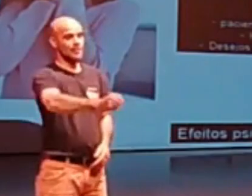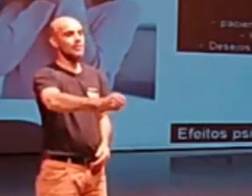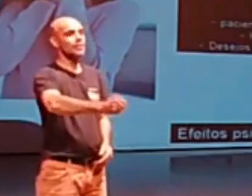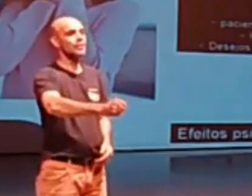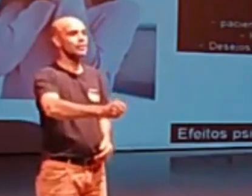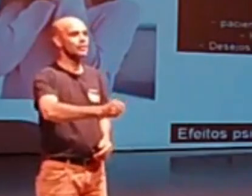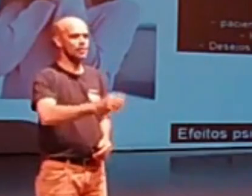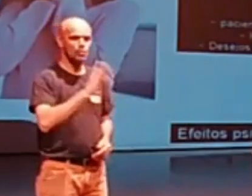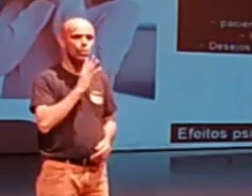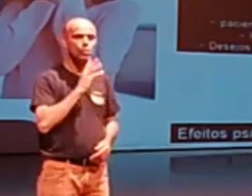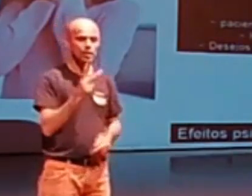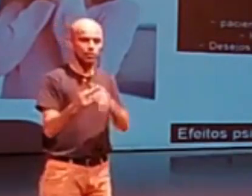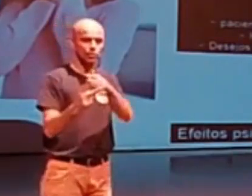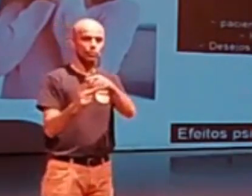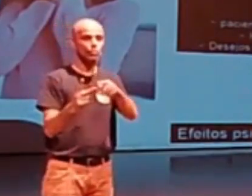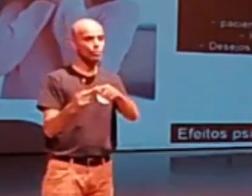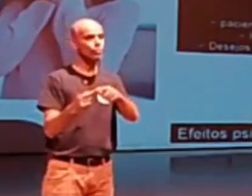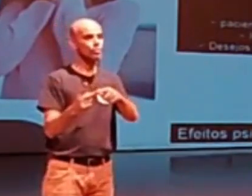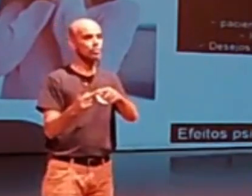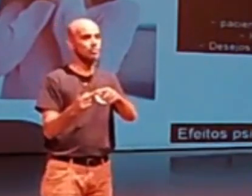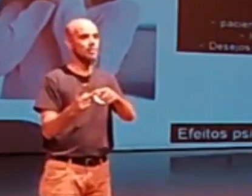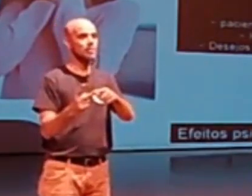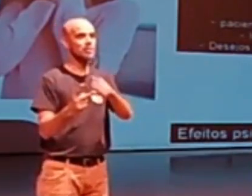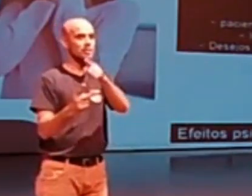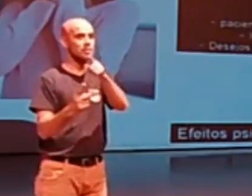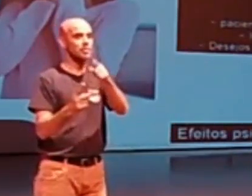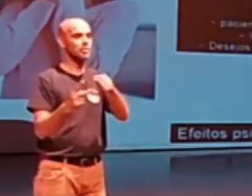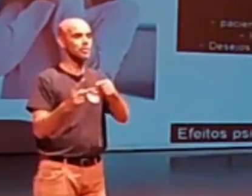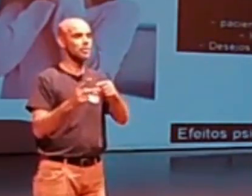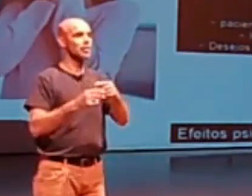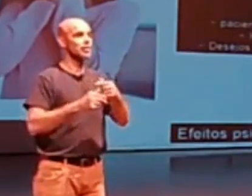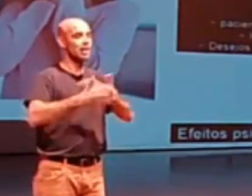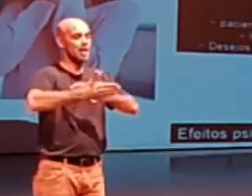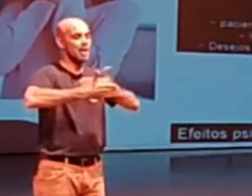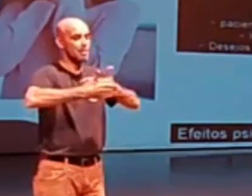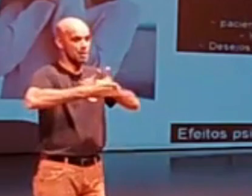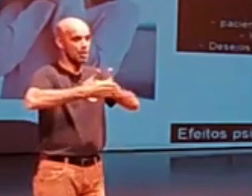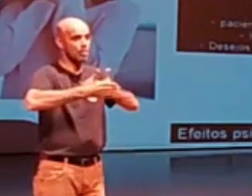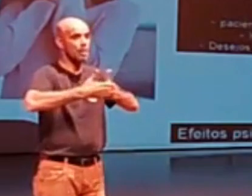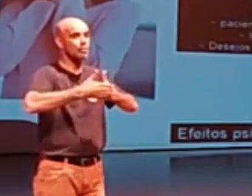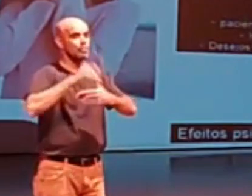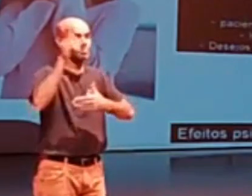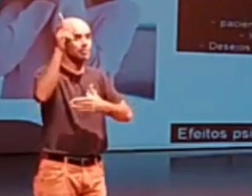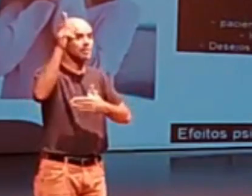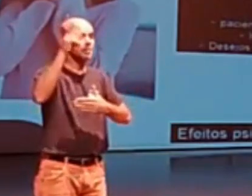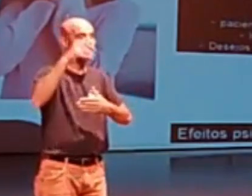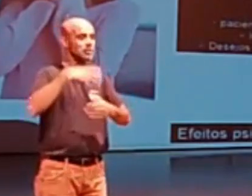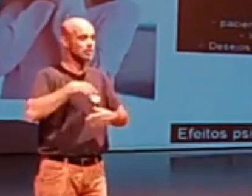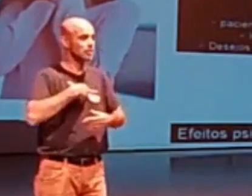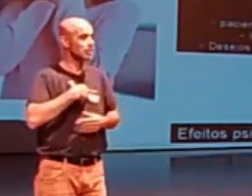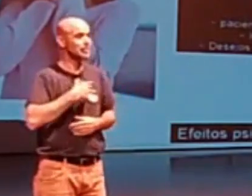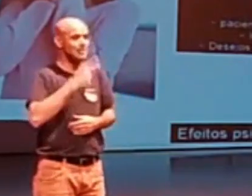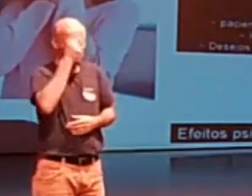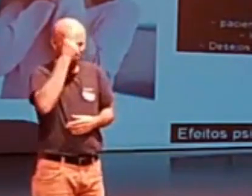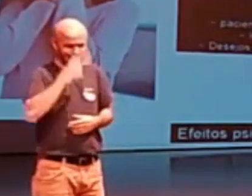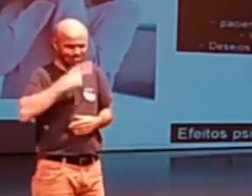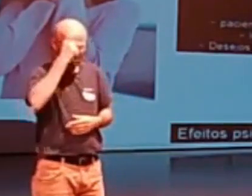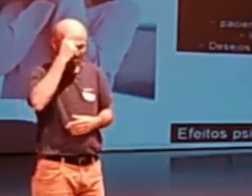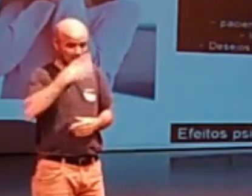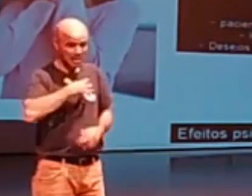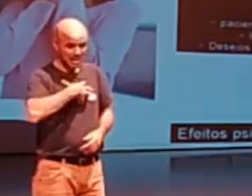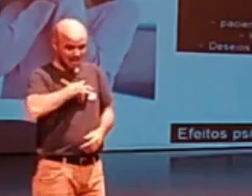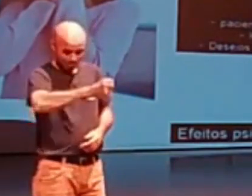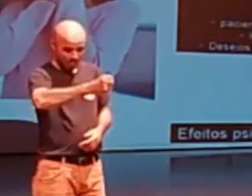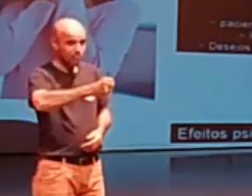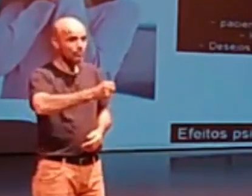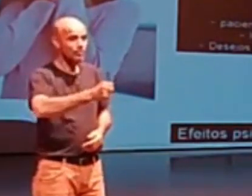Conheço 2 pacientes que acompanhavam no HC de Ribeirão Preto, lá da USP, que tinham esse desejo suicida. Tive que chamar o pessoal da psiquiatria para